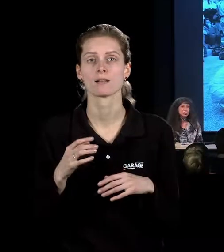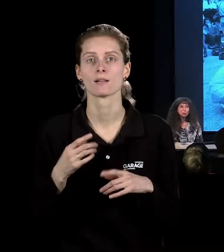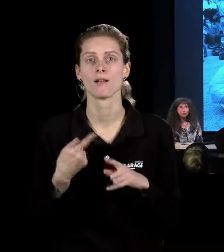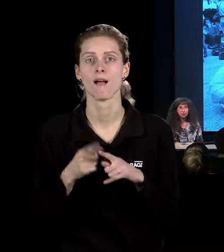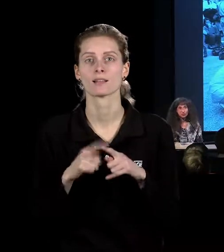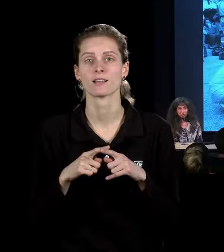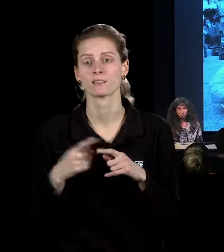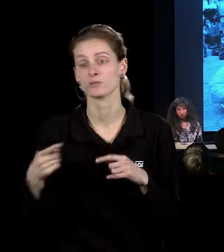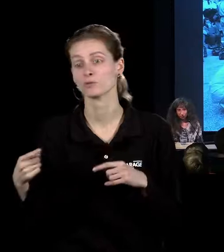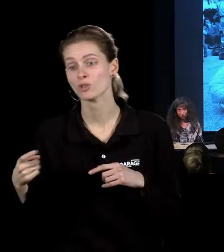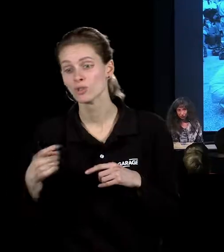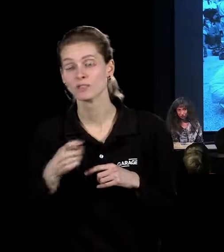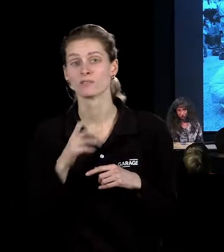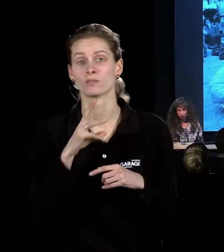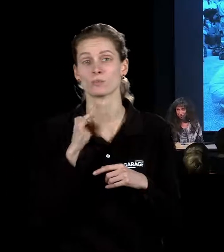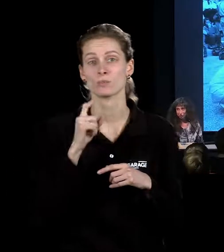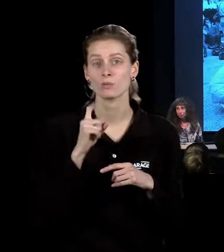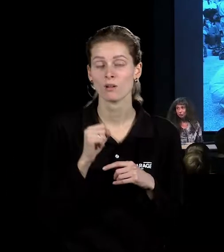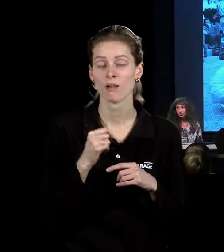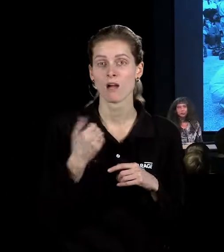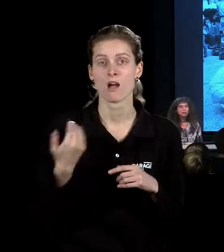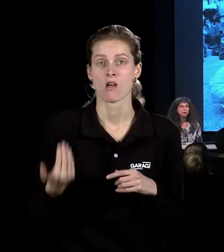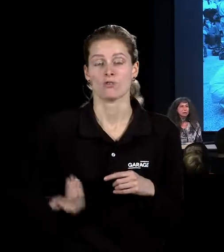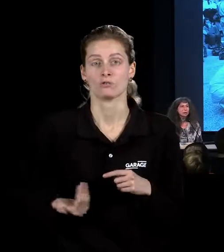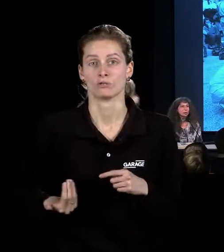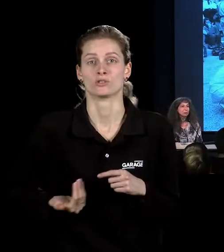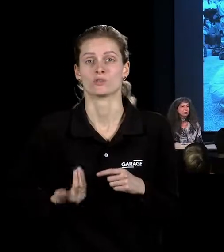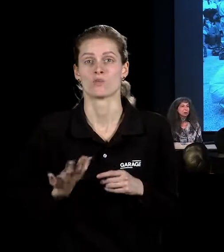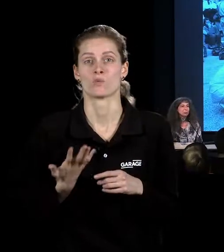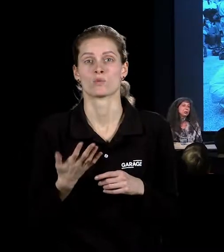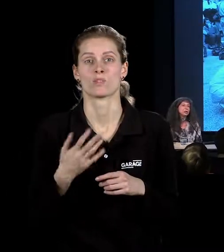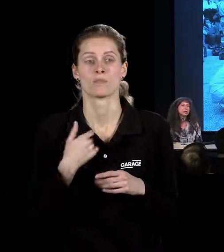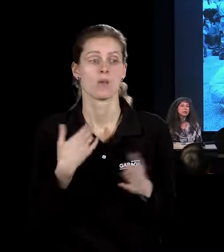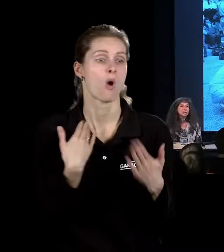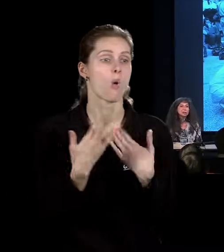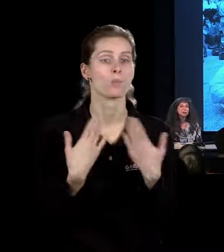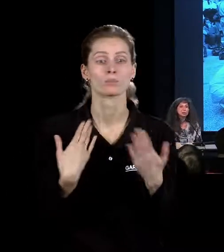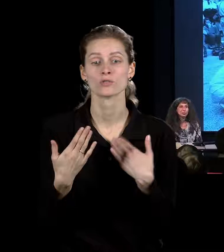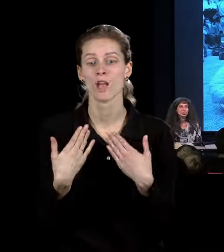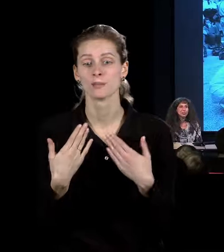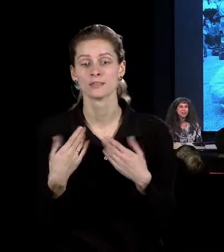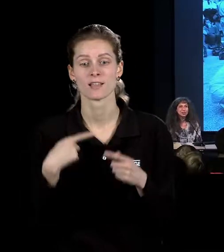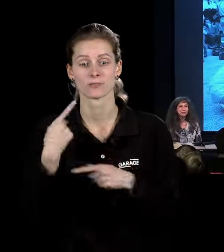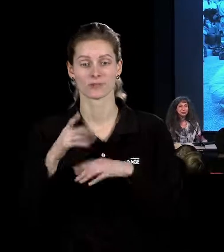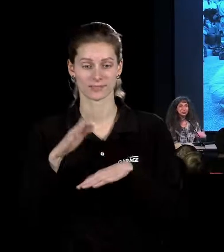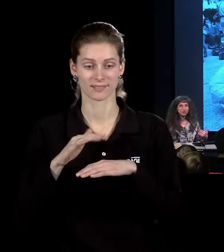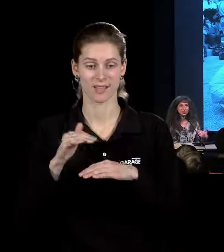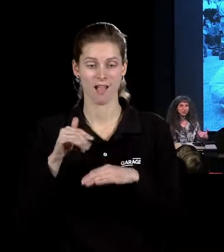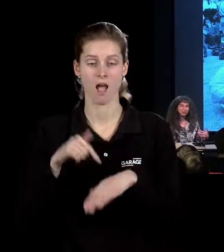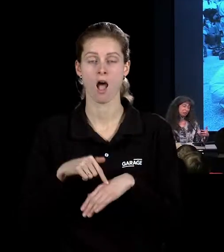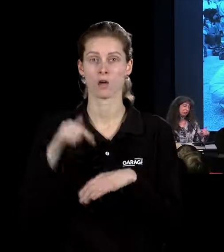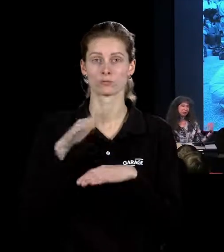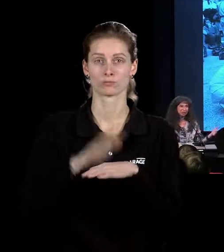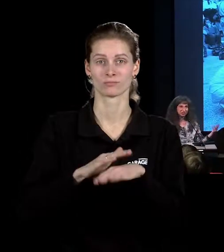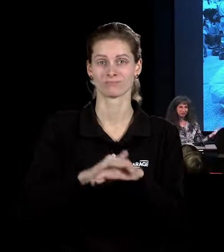и черви, и мухи, как и другие живые существа, с которыми он работал до этого. Это то, с чем мы общаемся предельно тактильным образом. Это то, что